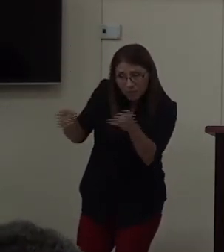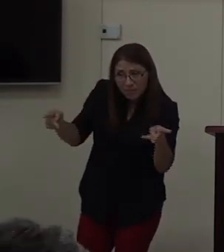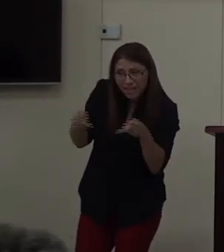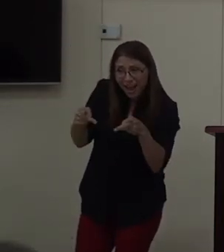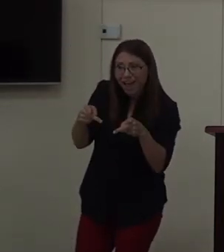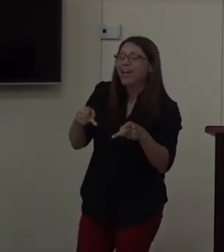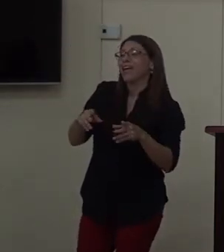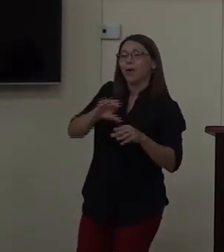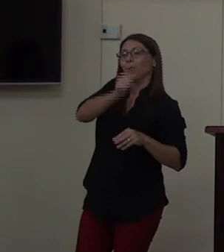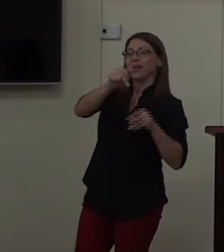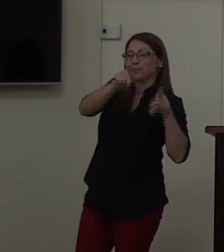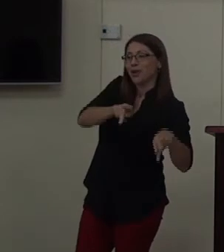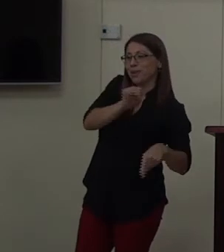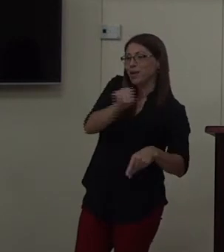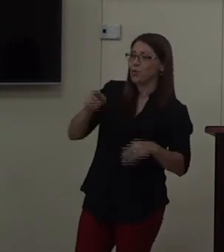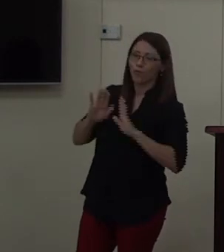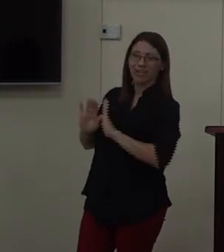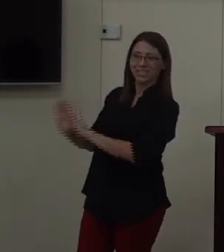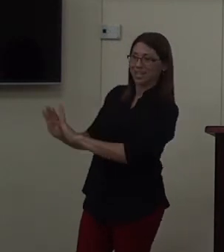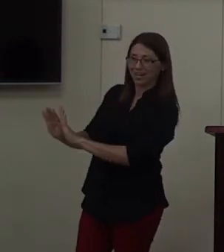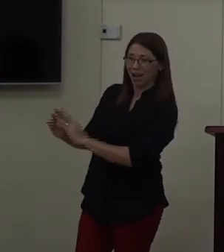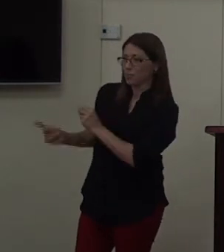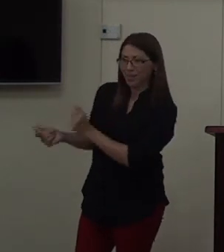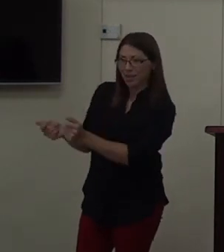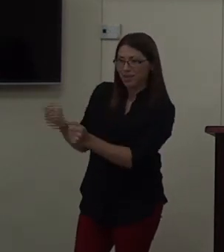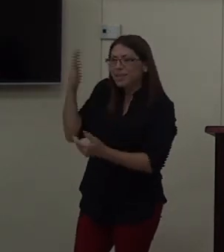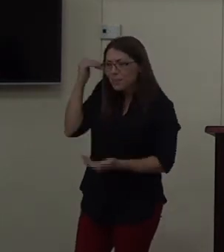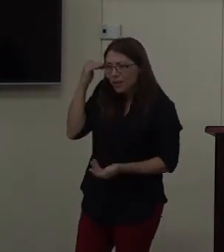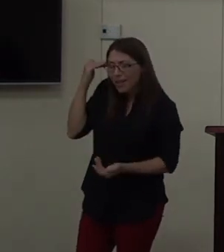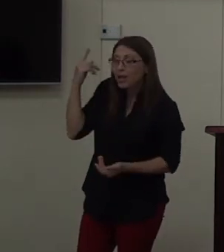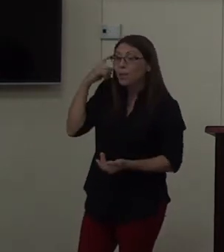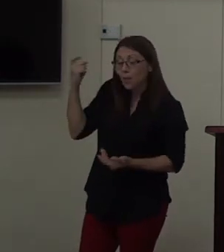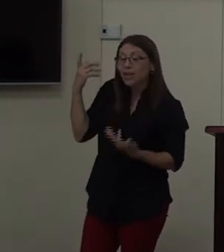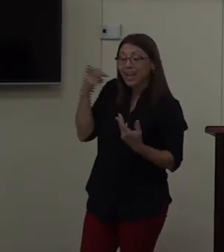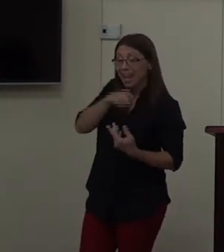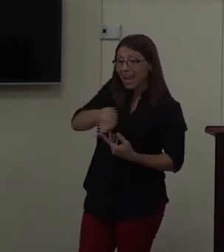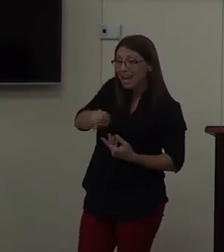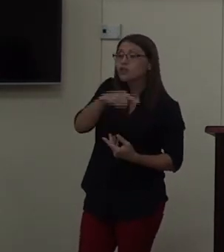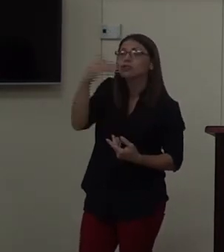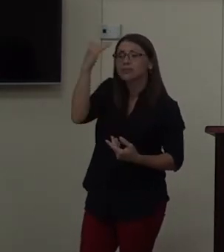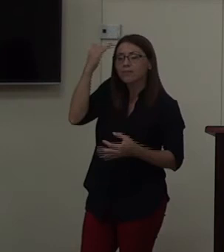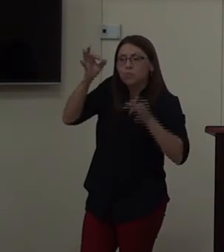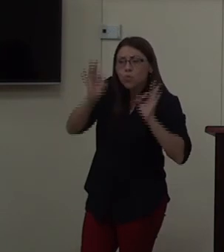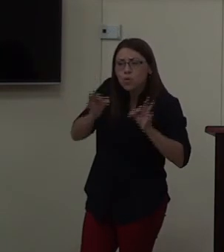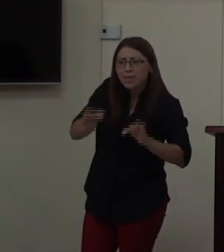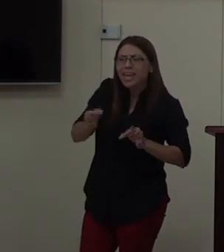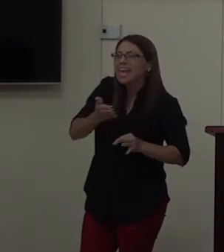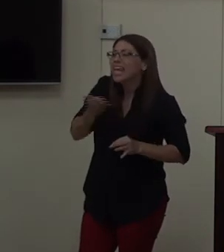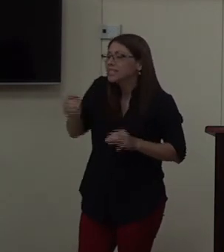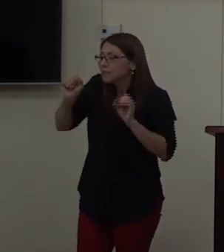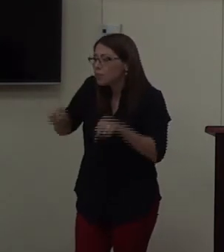automáticamente, ¿verdad? ¿Por qué? Porque está muy, muy bien considerado, ¿verdad? Dividido. ¿Qué es lo que se puede usar? Por necesidad